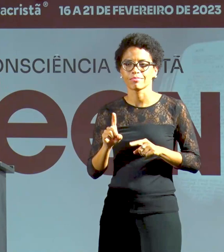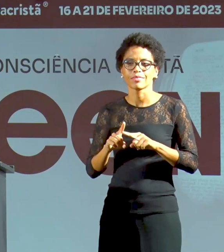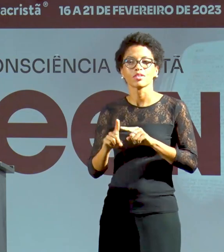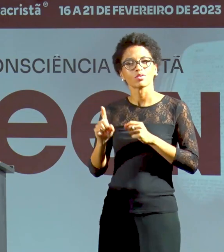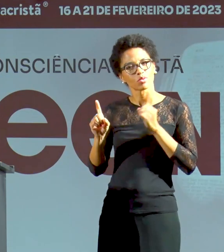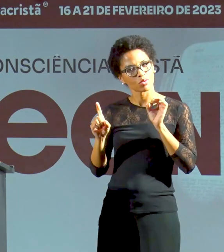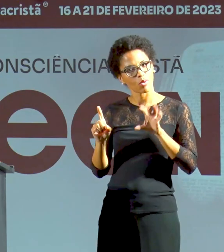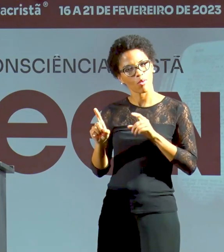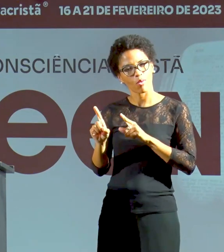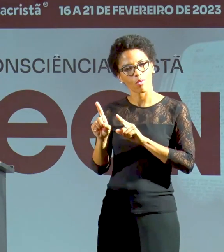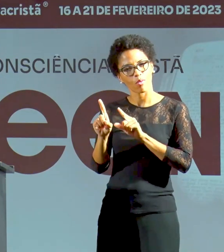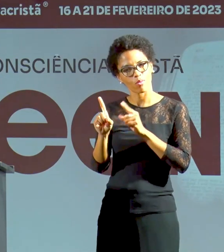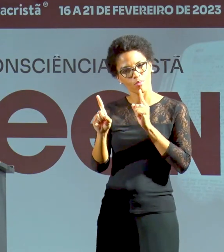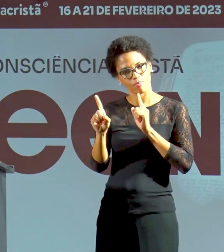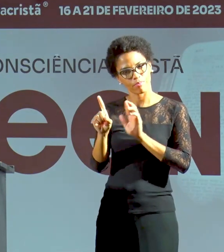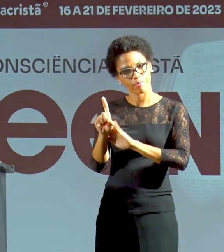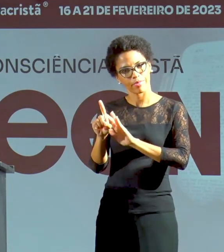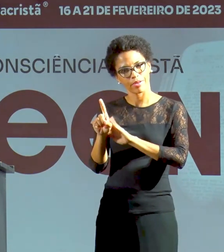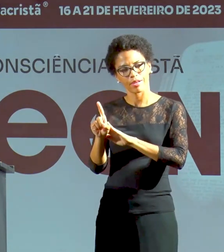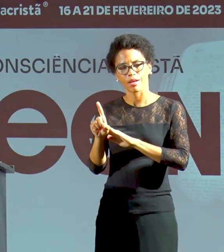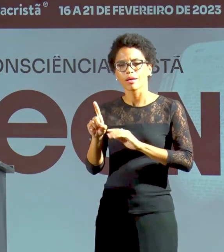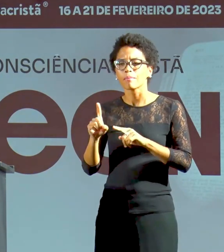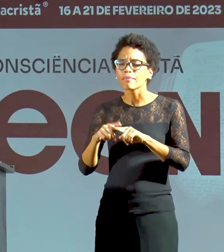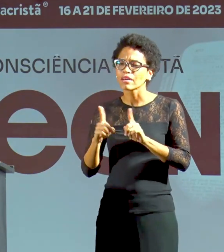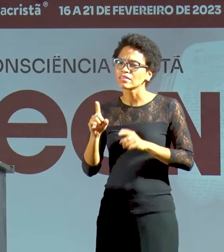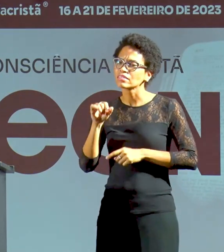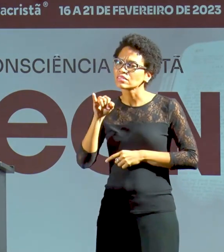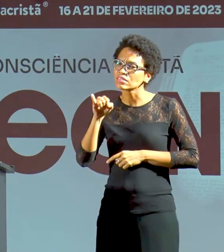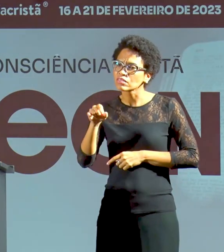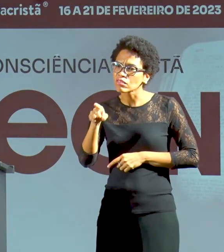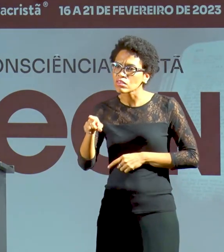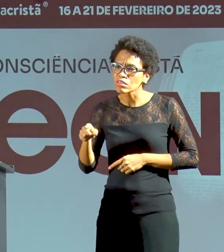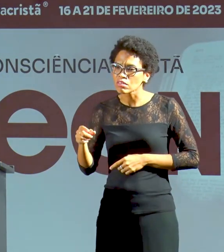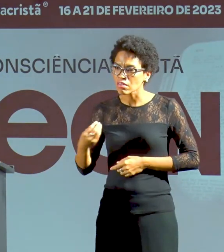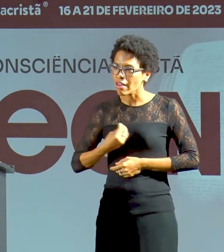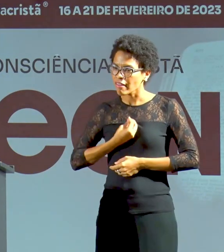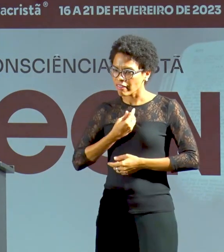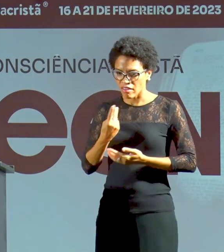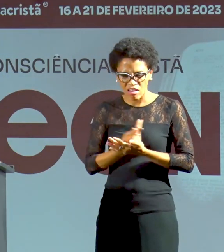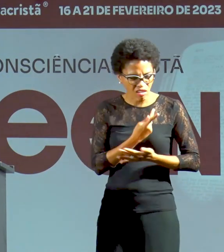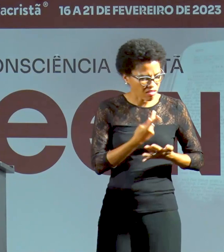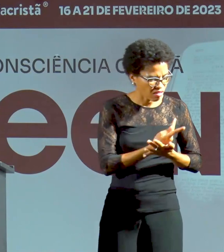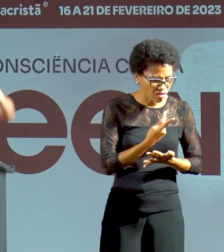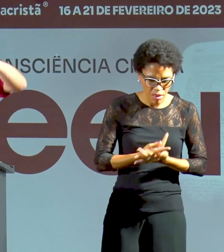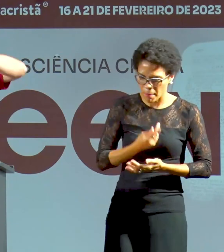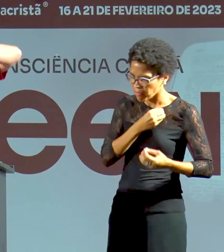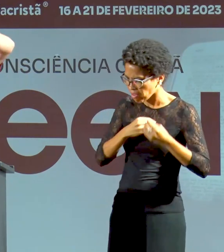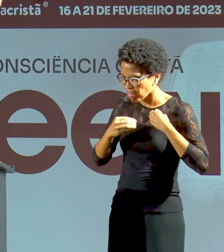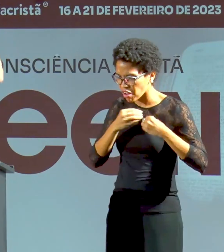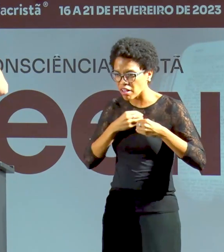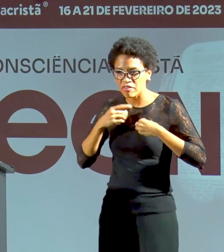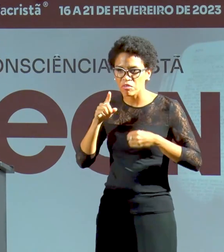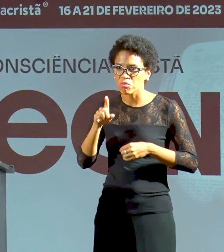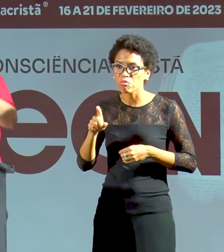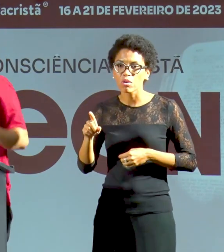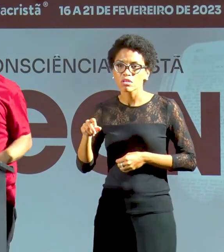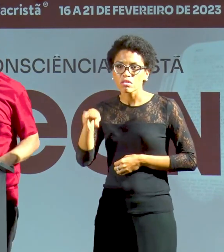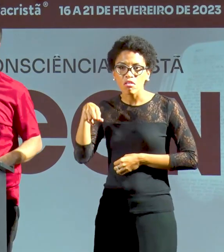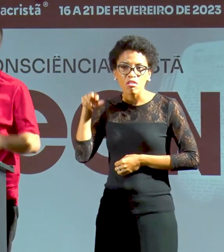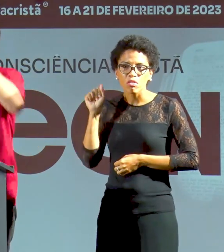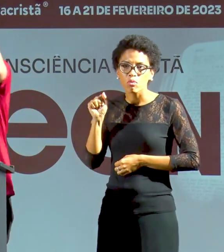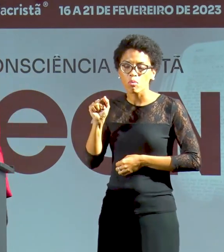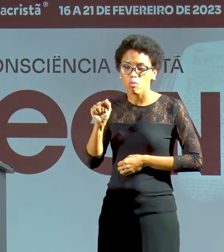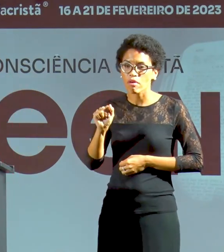continuar vivendo da forma errada você não será a pessoa certa para nenhuma dessas podem ter dezenas de pessoas